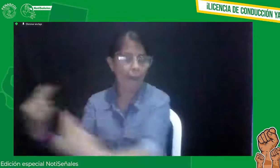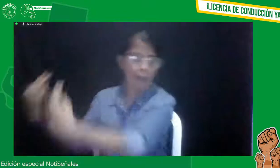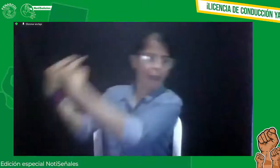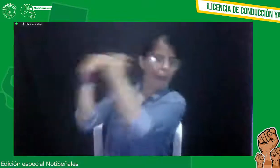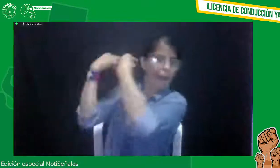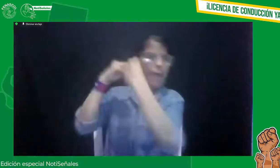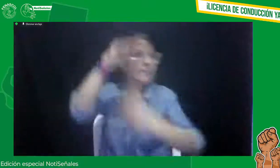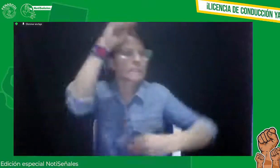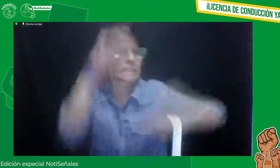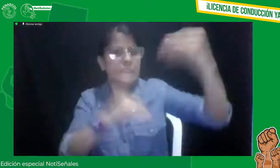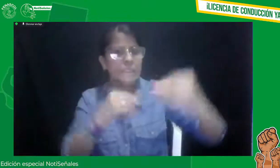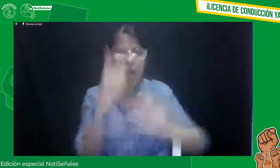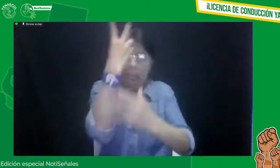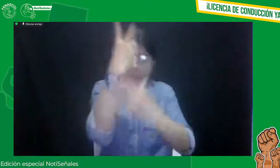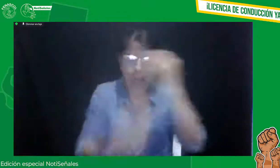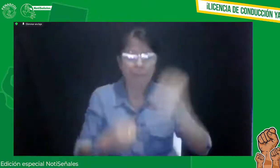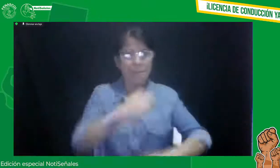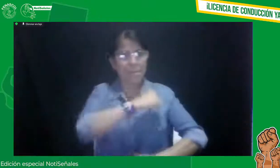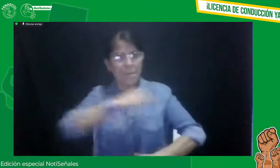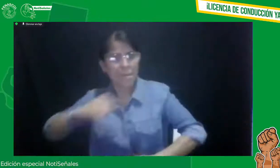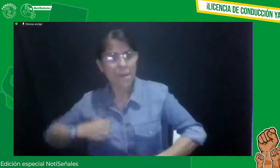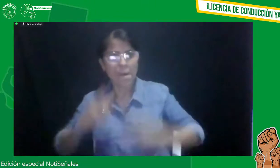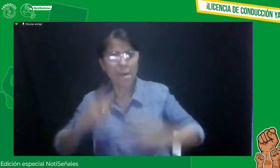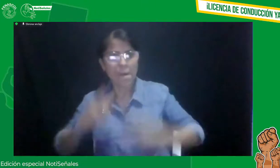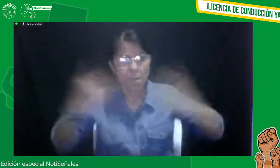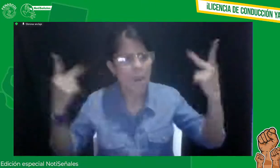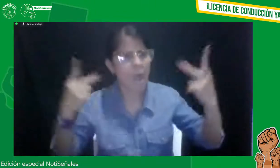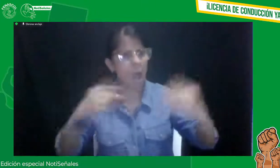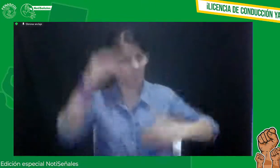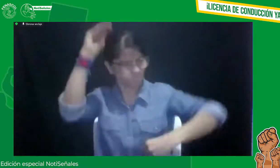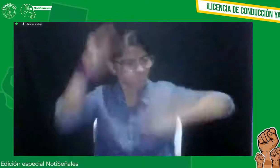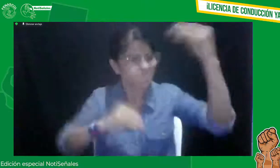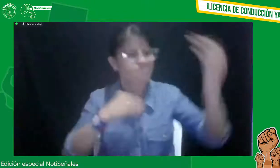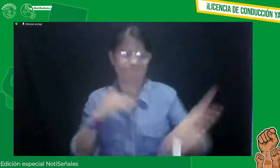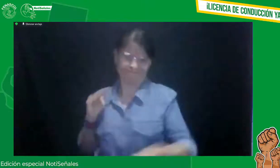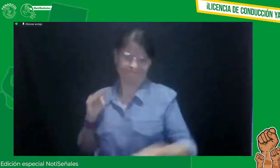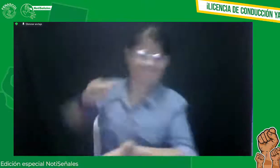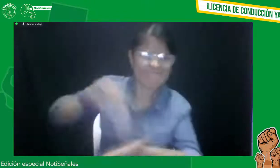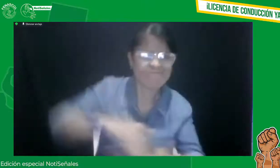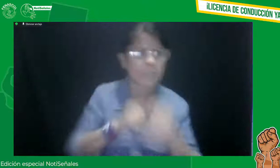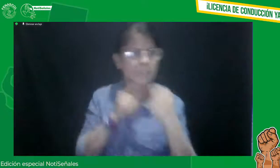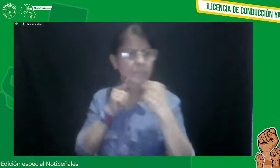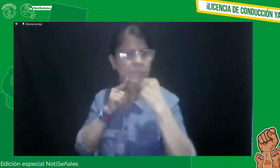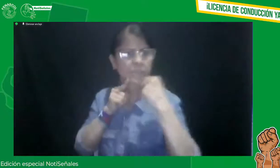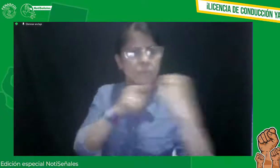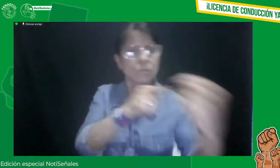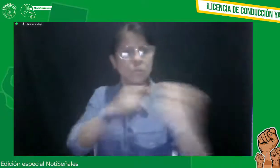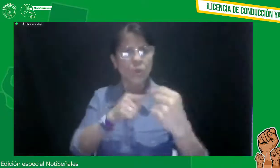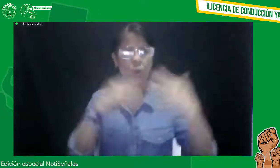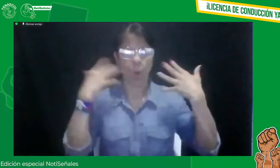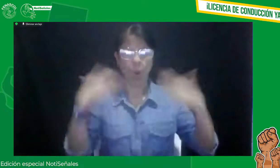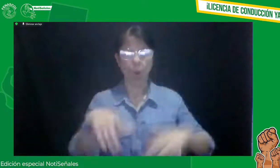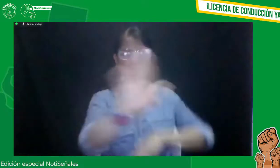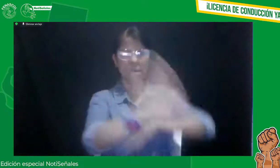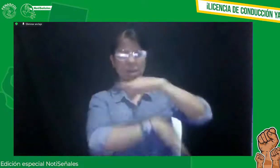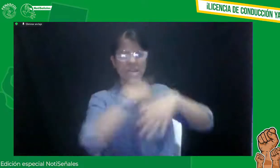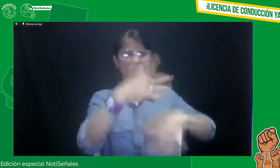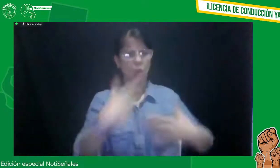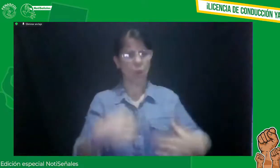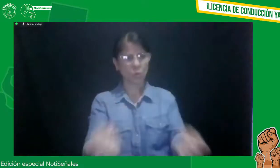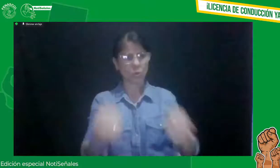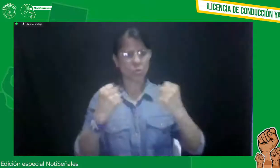otro, mirando los desacuerdos, diciendo, miren, no nos miren a través de la discapacidad auditiva,